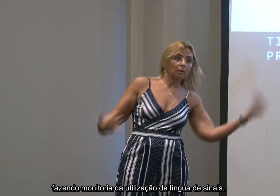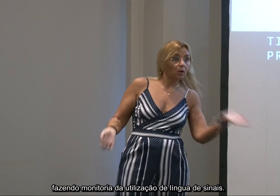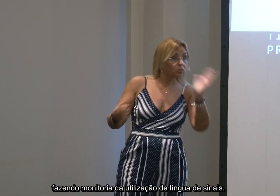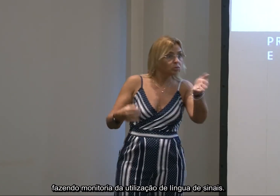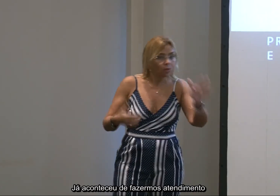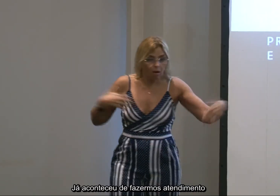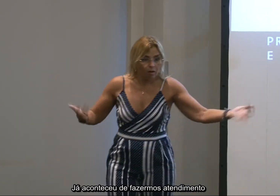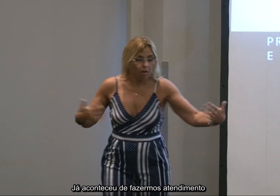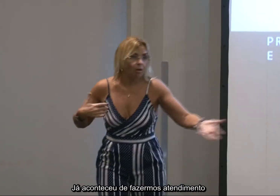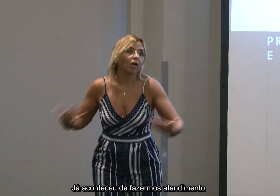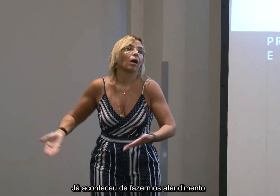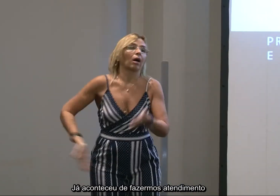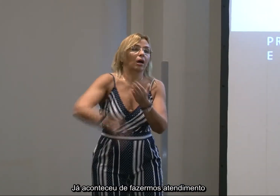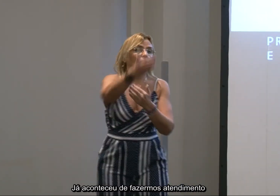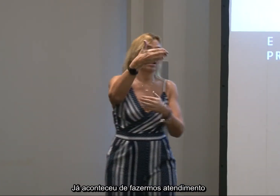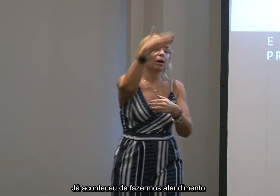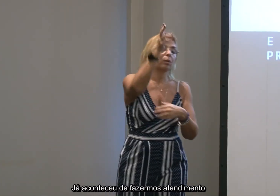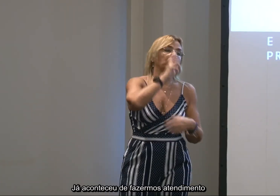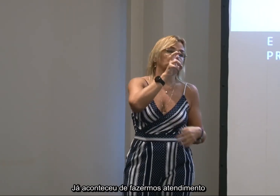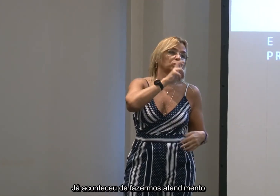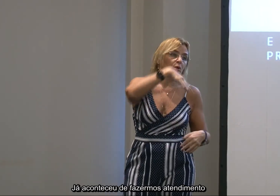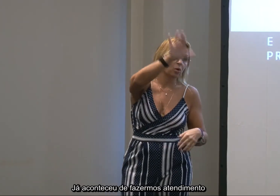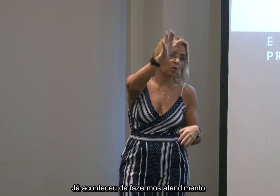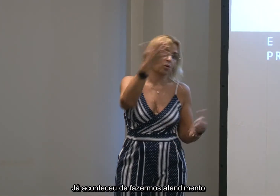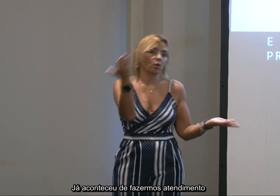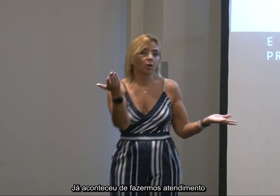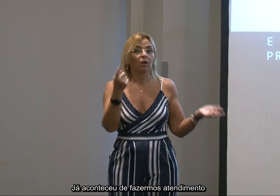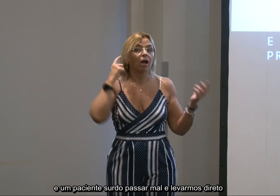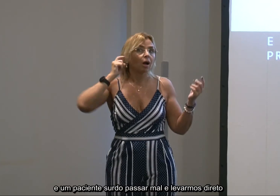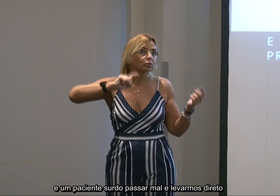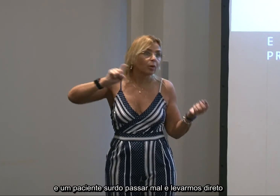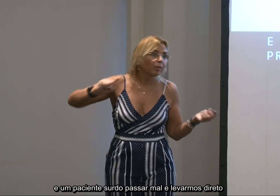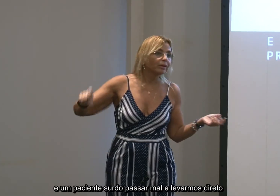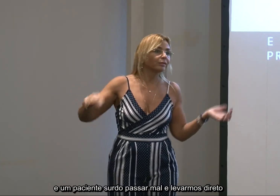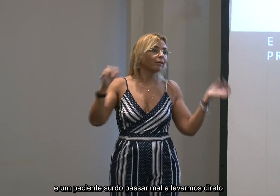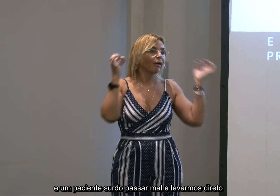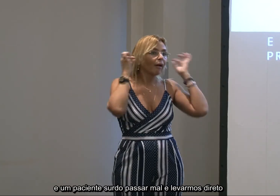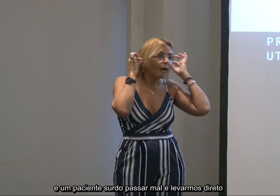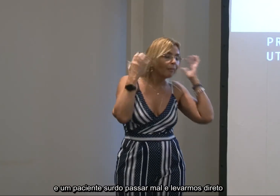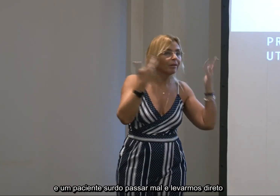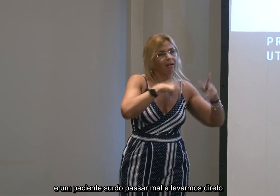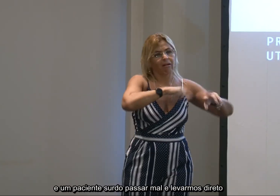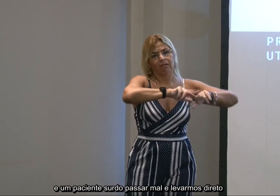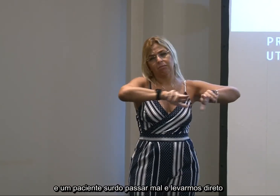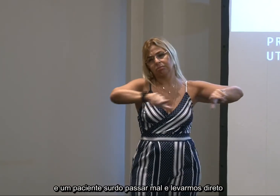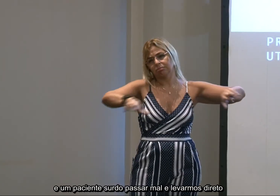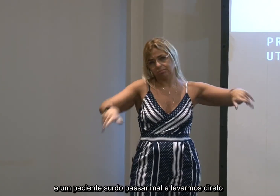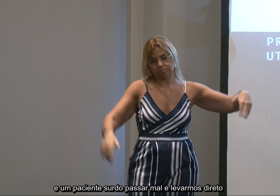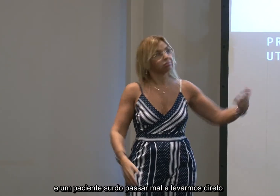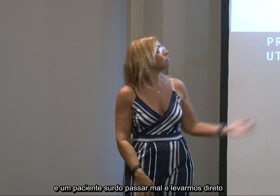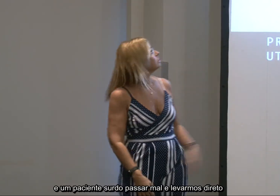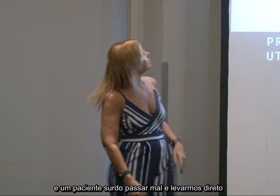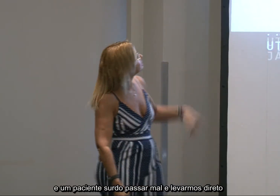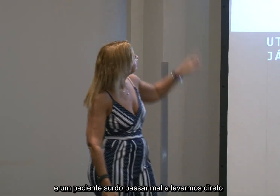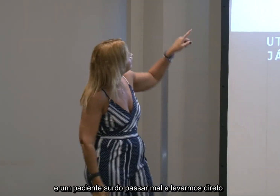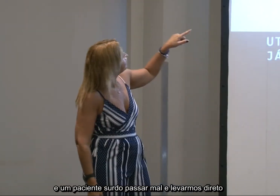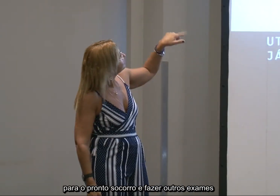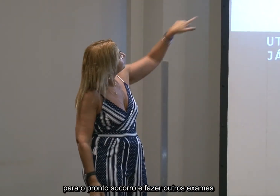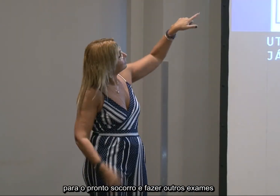sinais. Já aconteceu, por exemplo, da gente fazer atendimento em um surdo passar mal, um paciente surdo passar mal e a gente levar direto para o